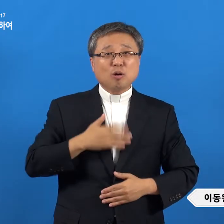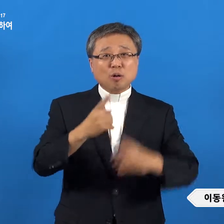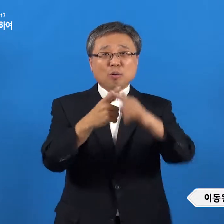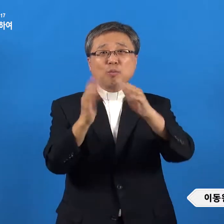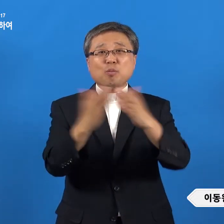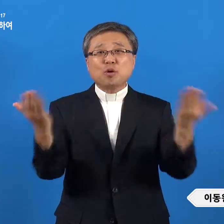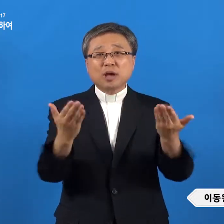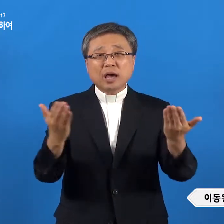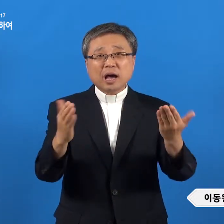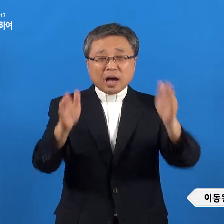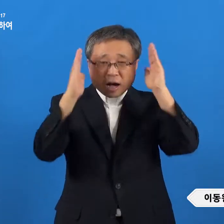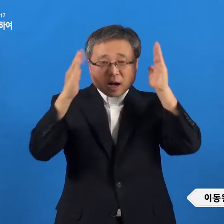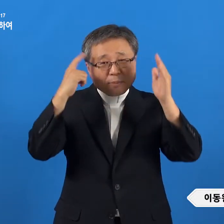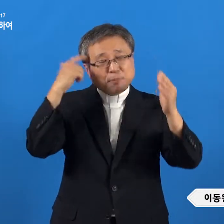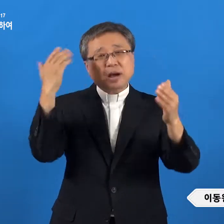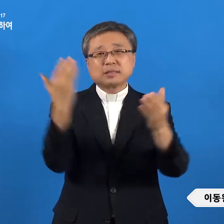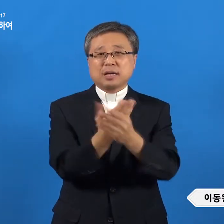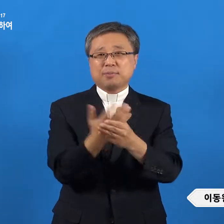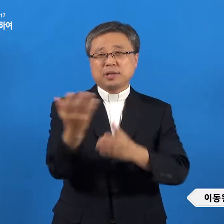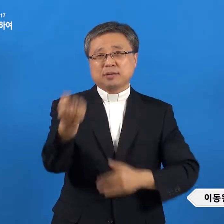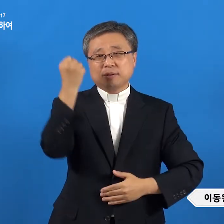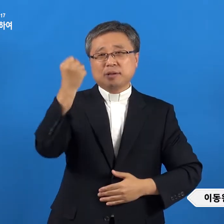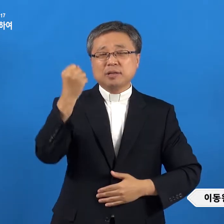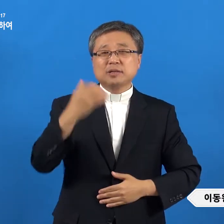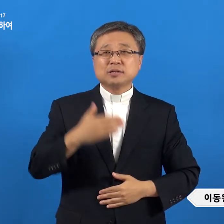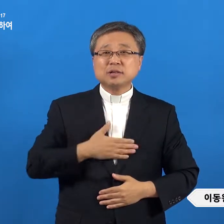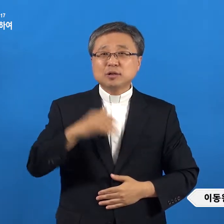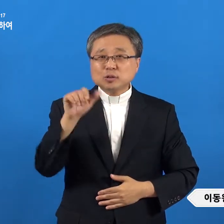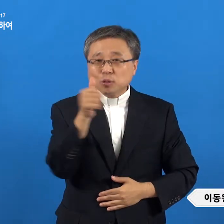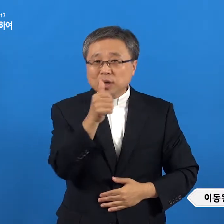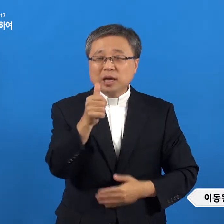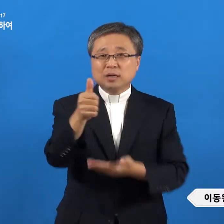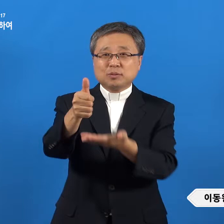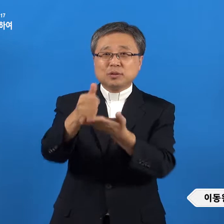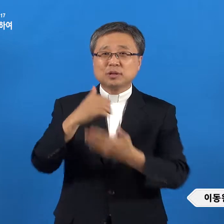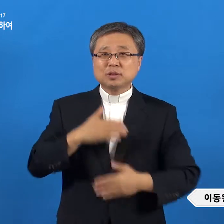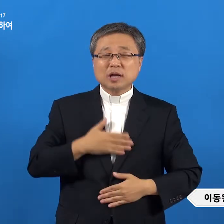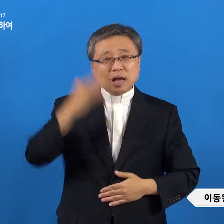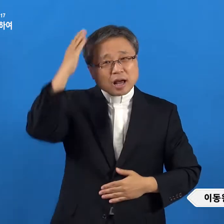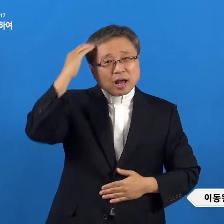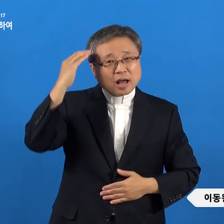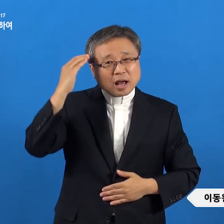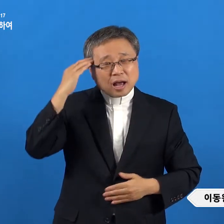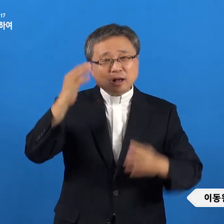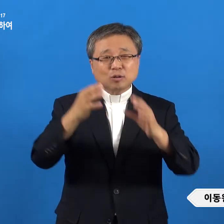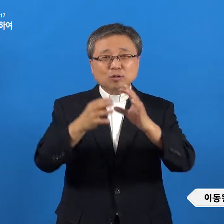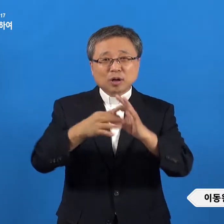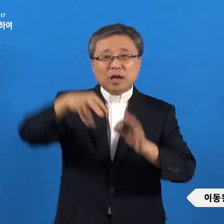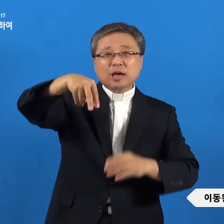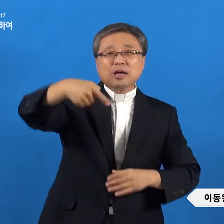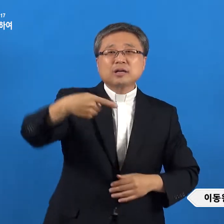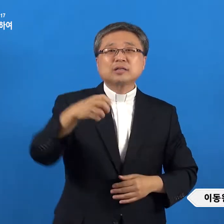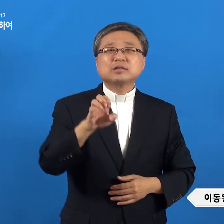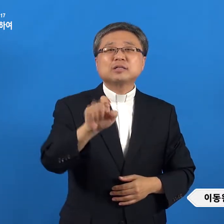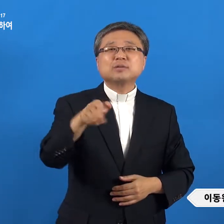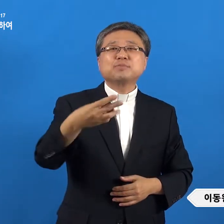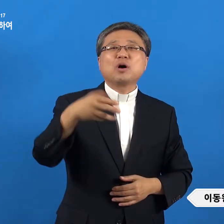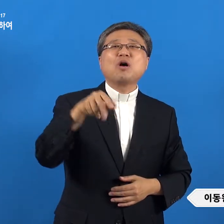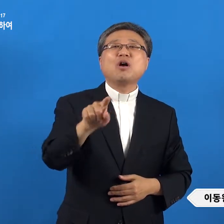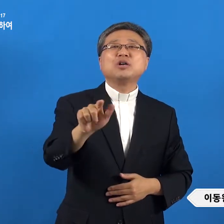했거든요. 설교를 했는데 저를 소개하는 분이 코리안 스펄전 데니얼 동원 리,